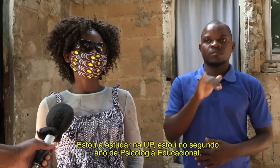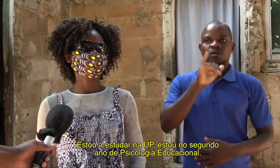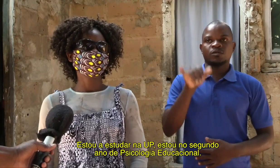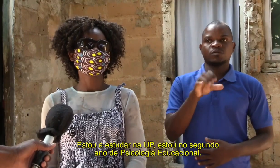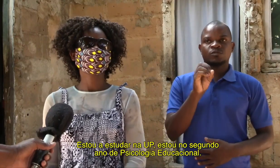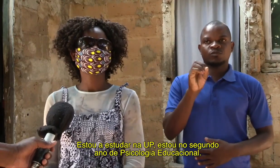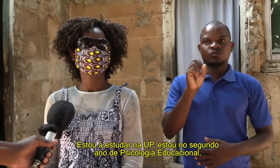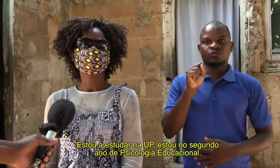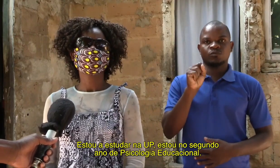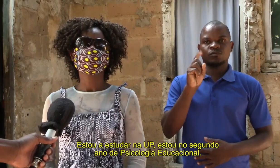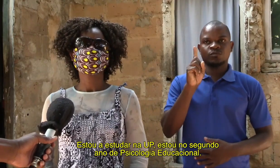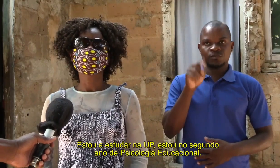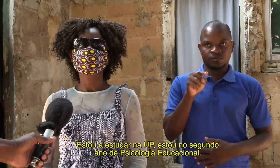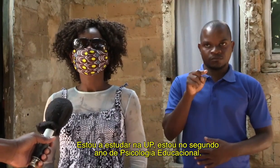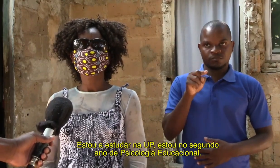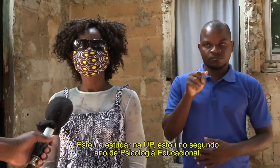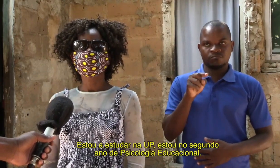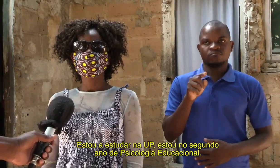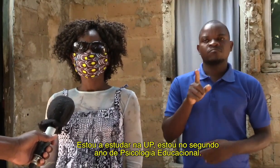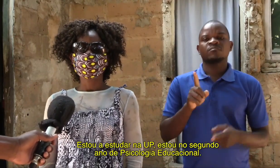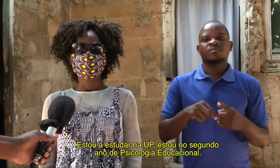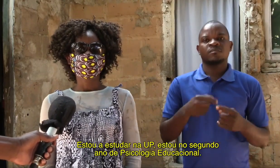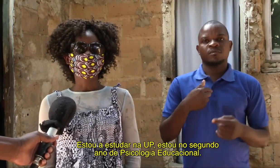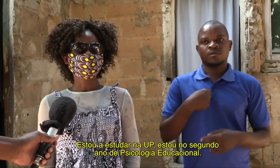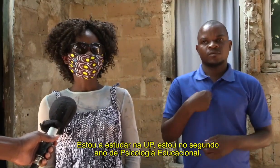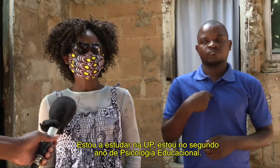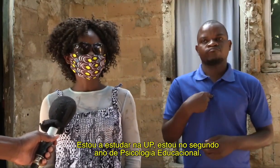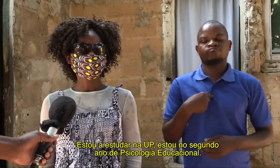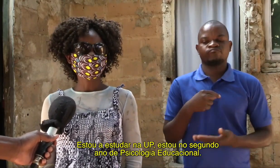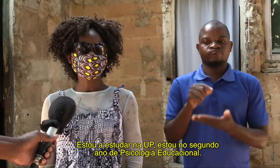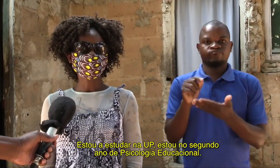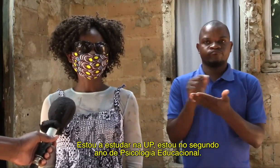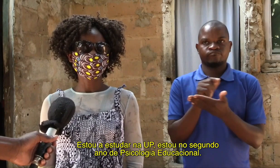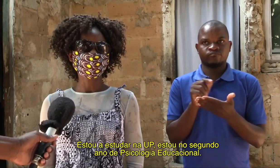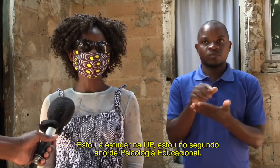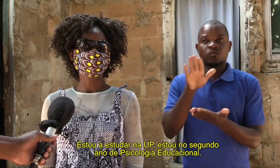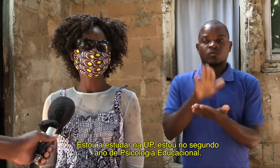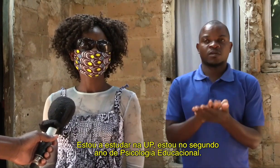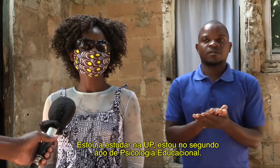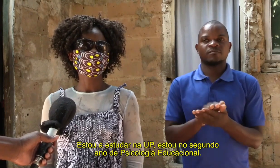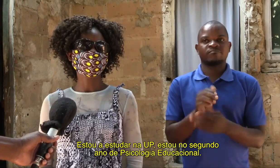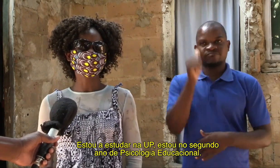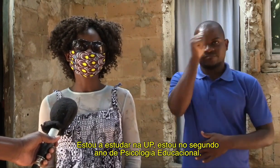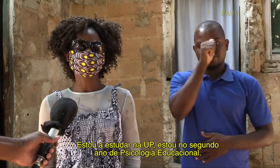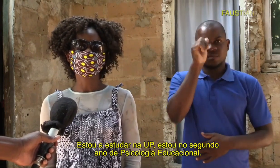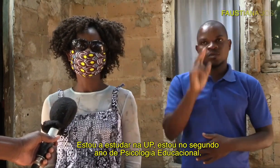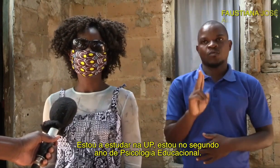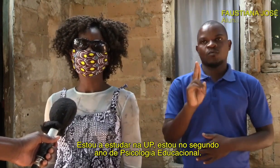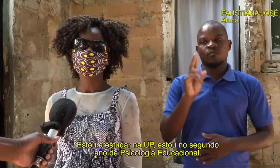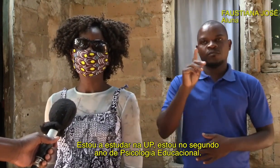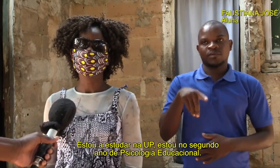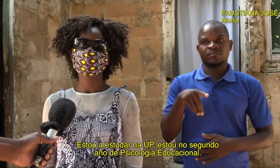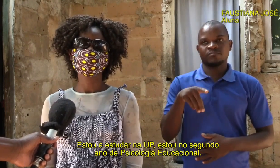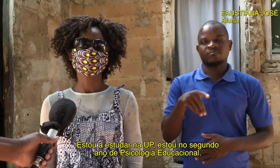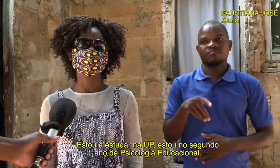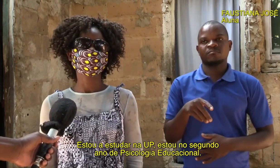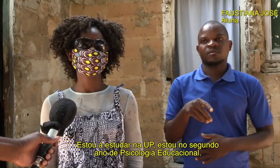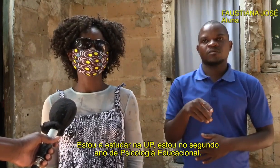Estou a frequentar a escola UB no segundo ano.